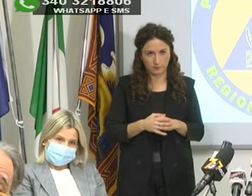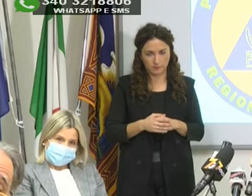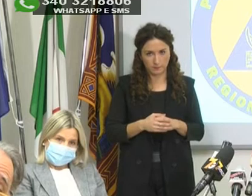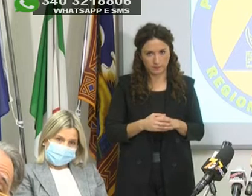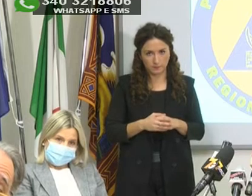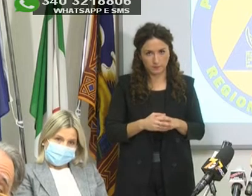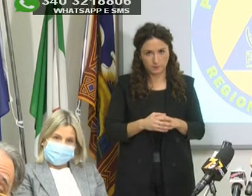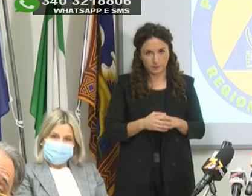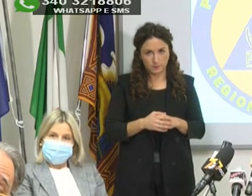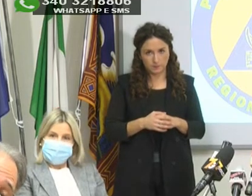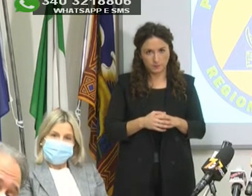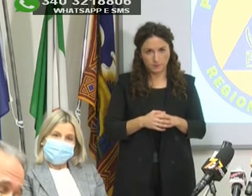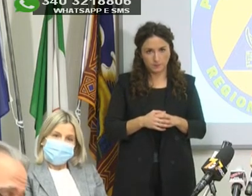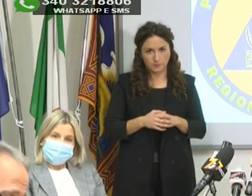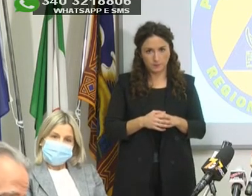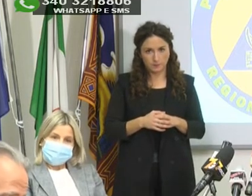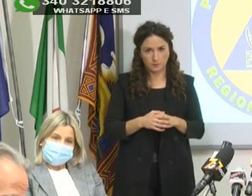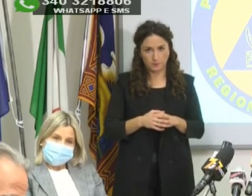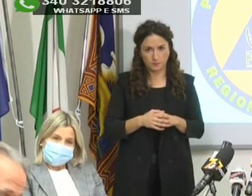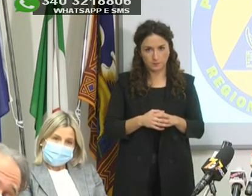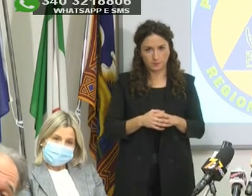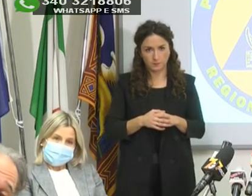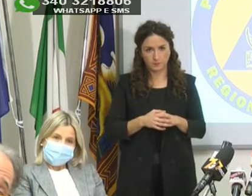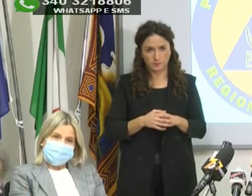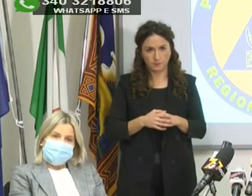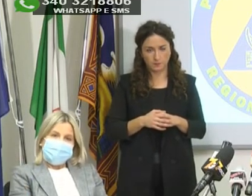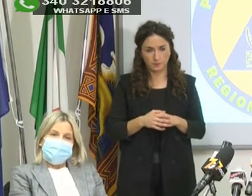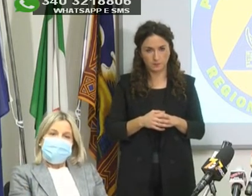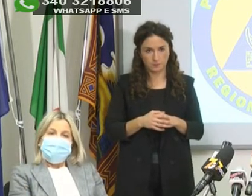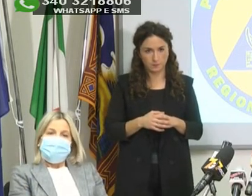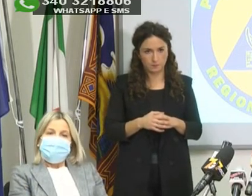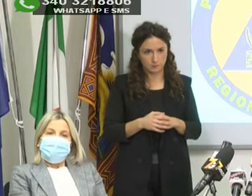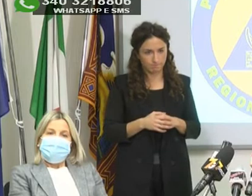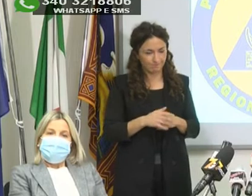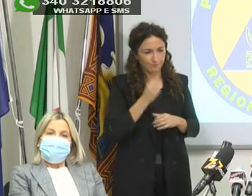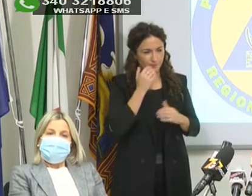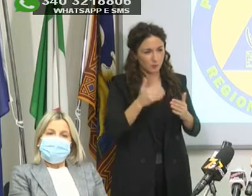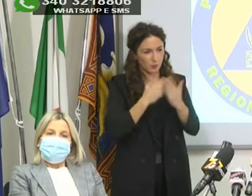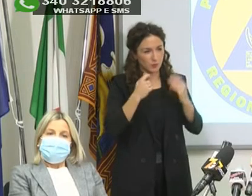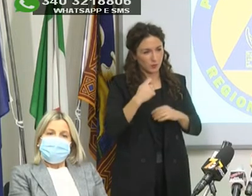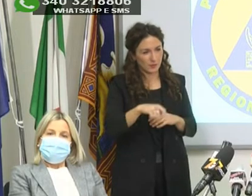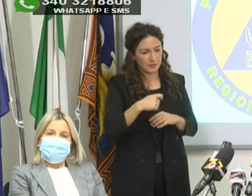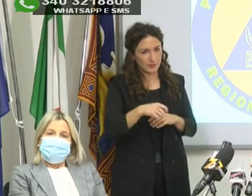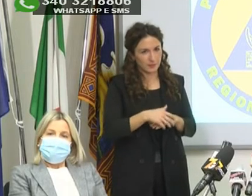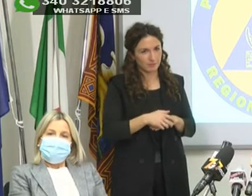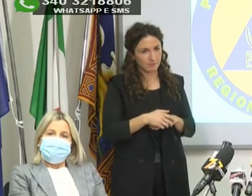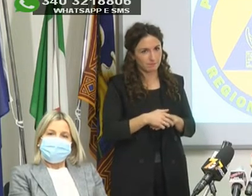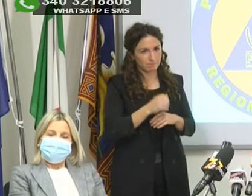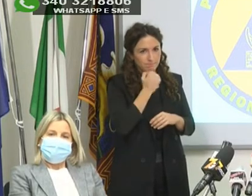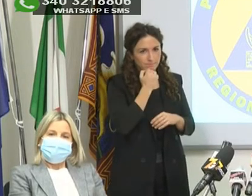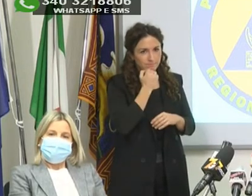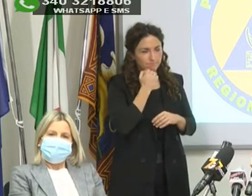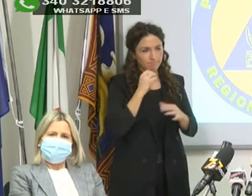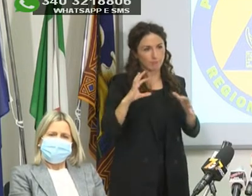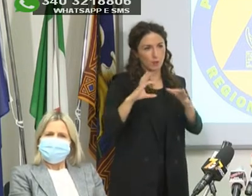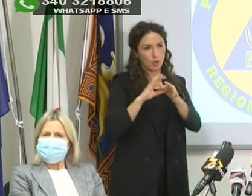C'è anche la Nicolussi ancora? È la Nicolussi che chiude. Sì, buongiorno Presidente. Mi scusi, mi riallaccio a